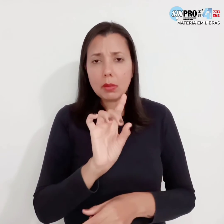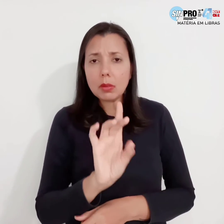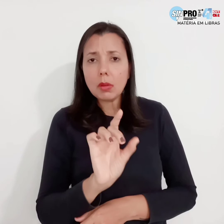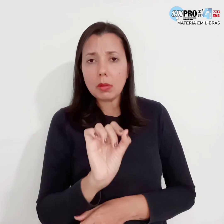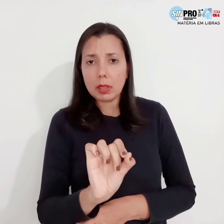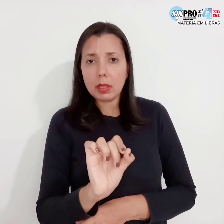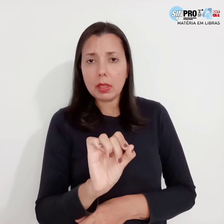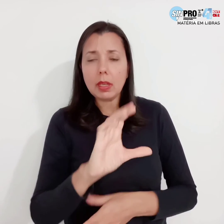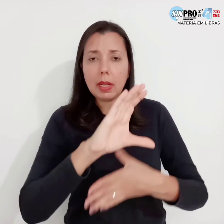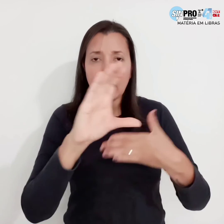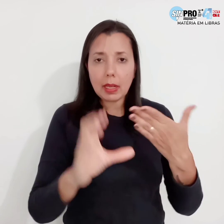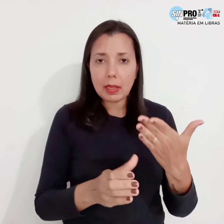a classe mais pobre.